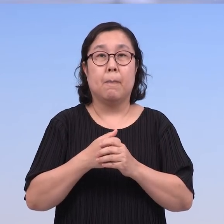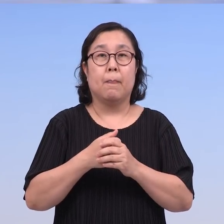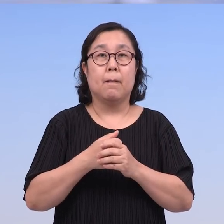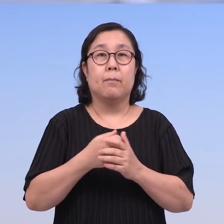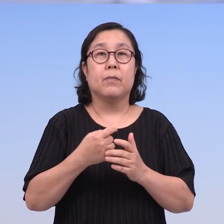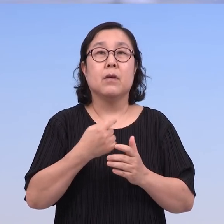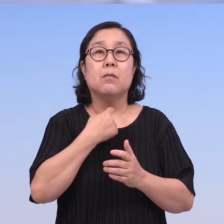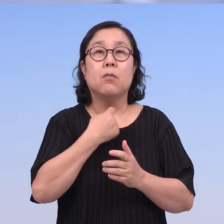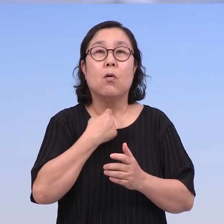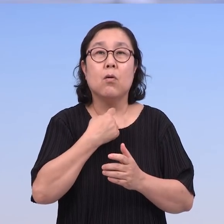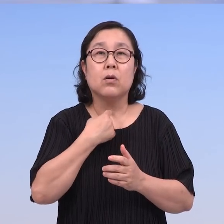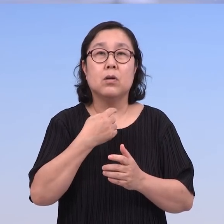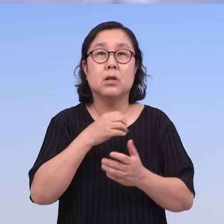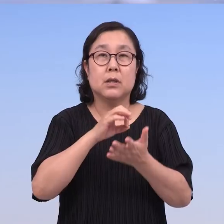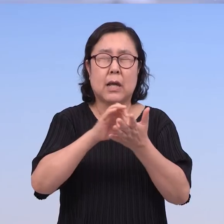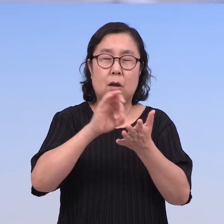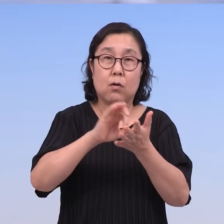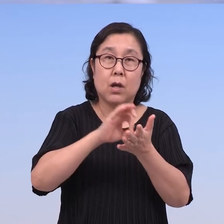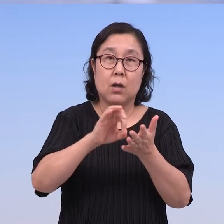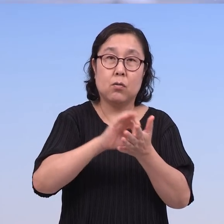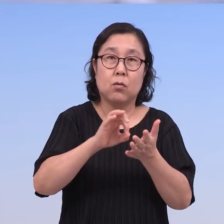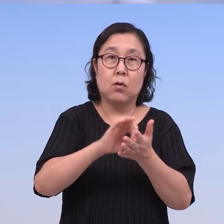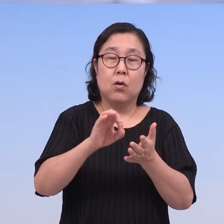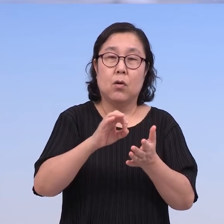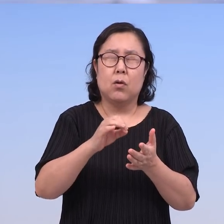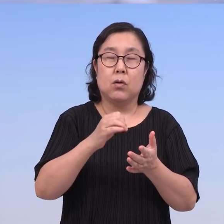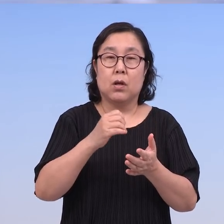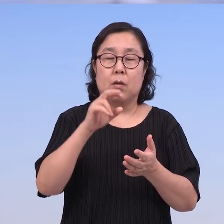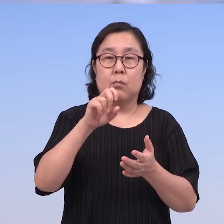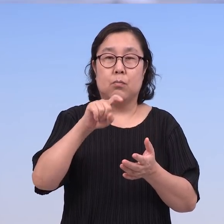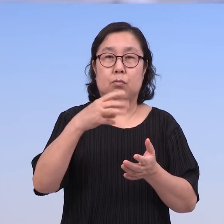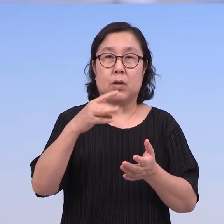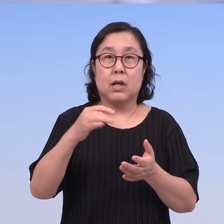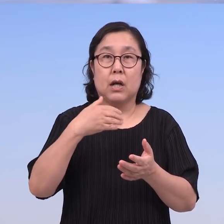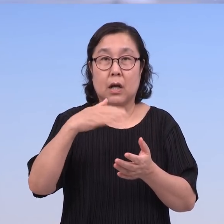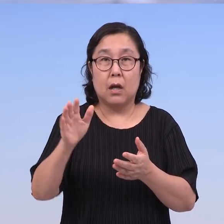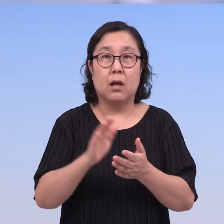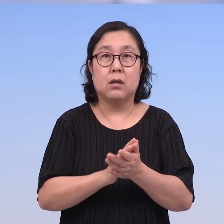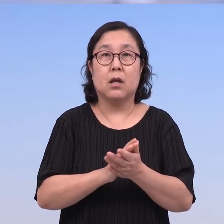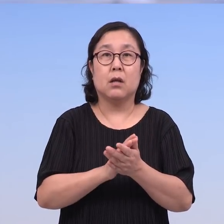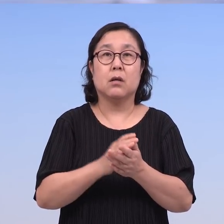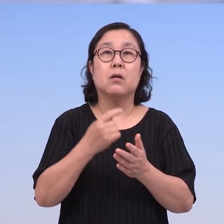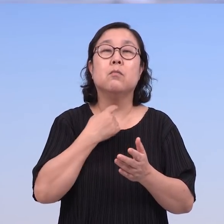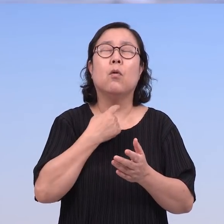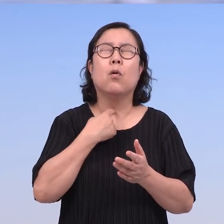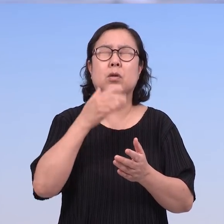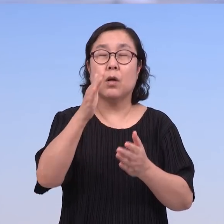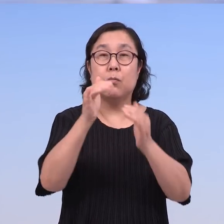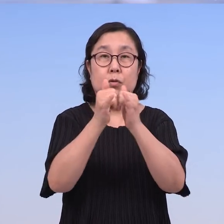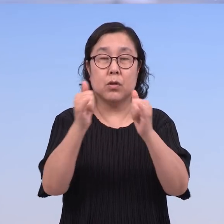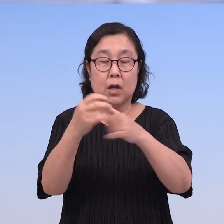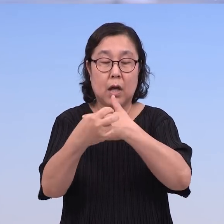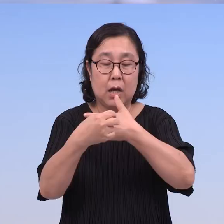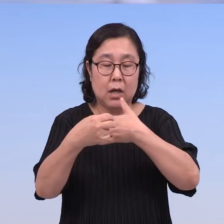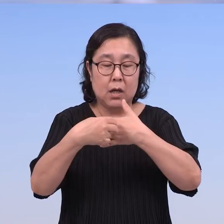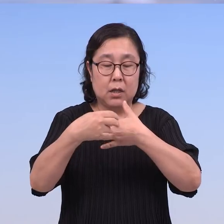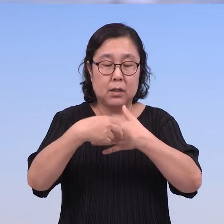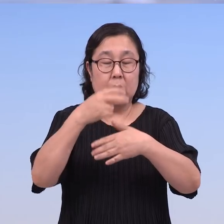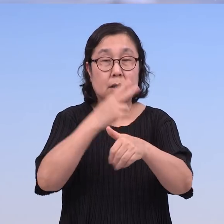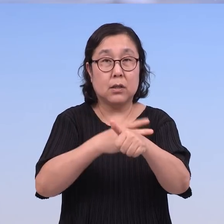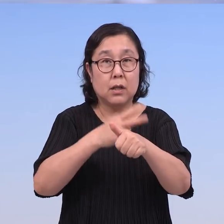안 그래도 지금 정상적인 목을 쓰더라도 이게 특세는 목에 너무 무리가 가거든요. 이비인후과 전문가 말씀을